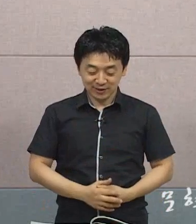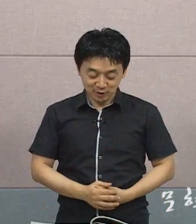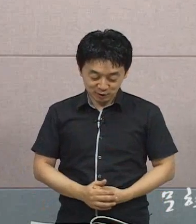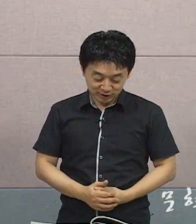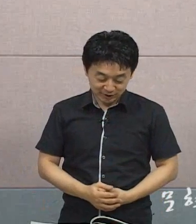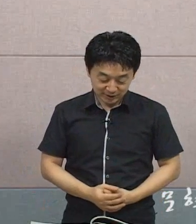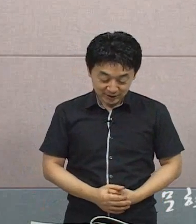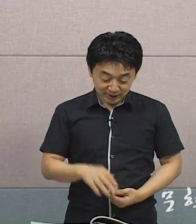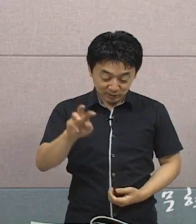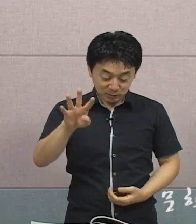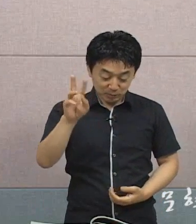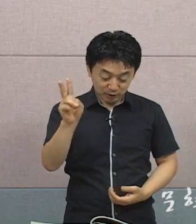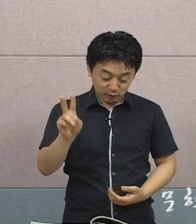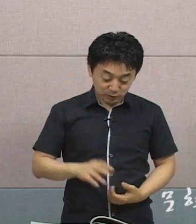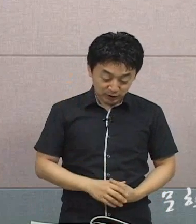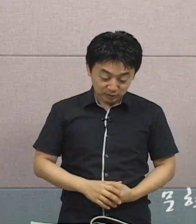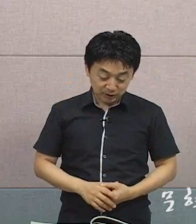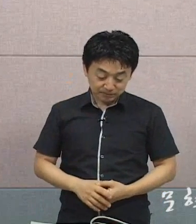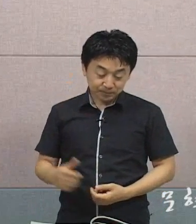쓰셔도 되고요. 네. 자, 34페이지 두 번째 단어입니다.